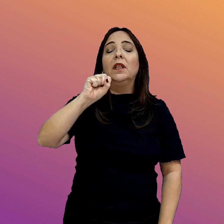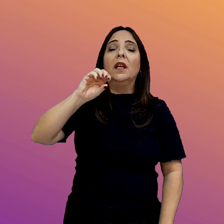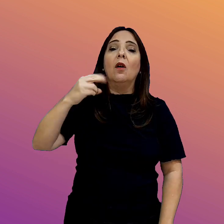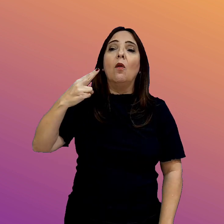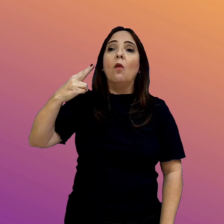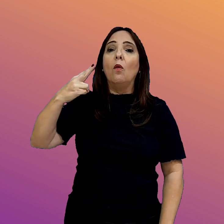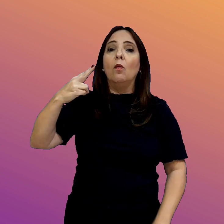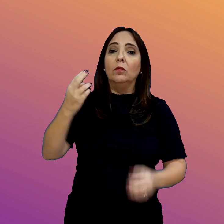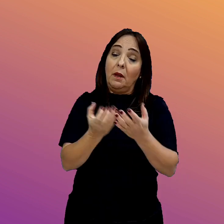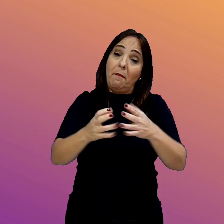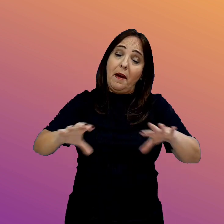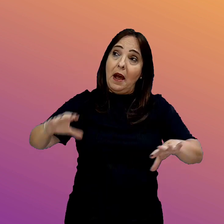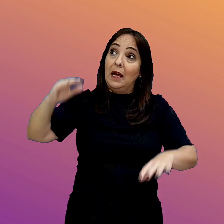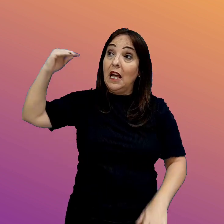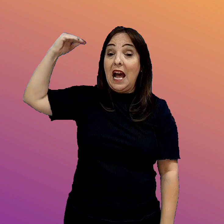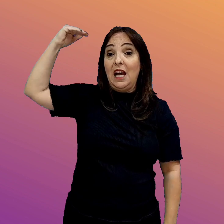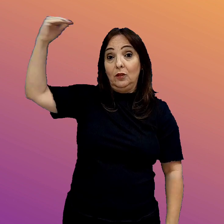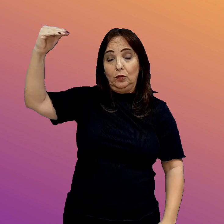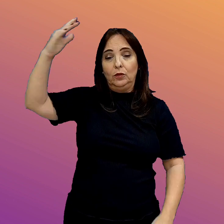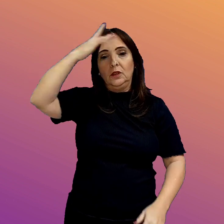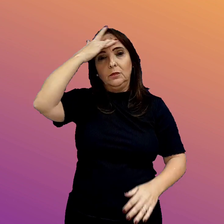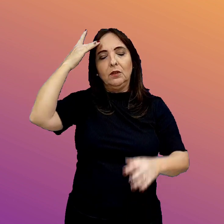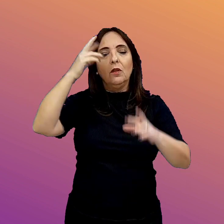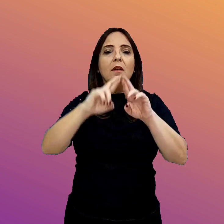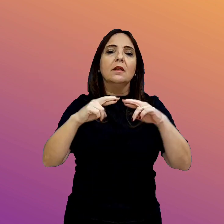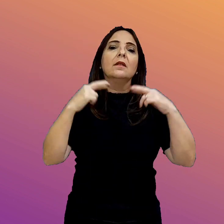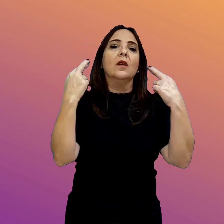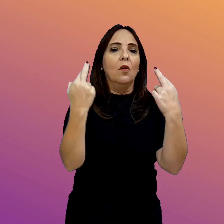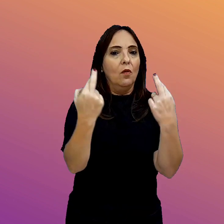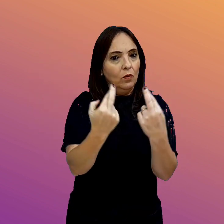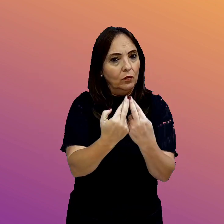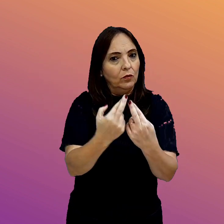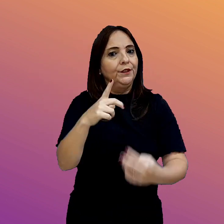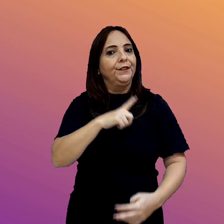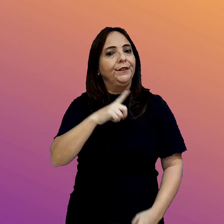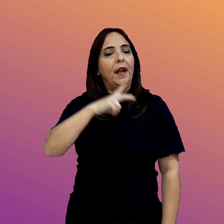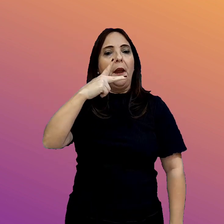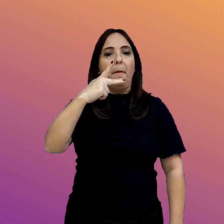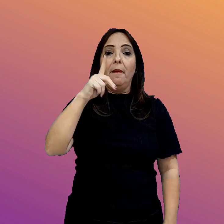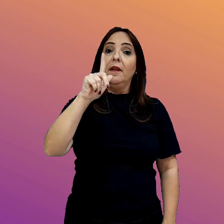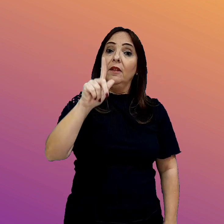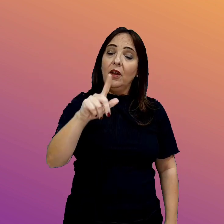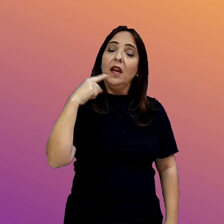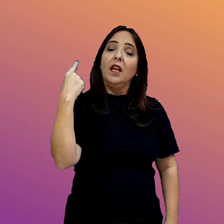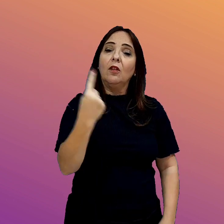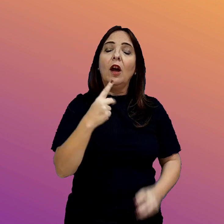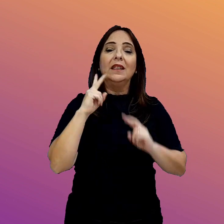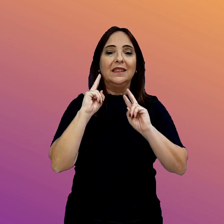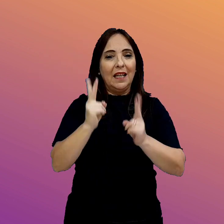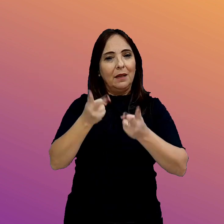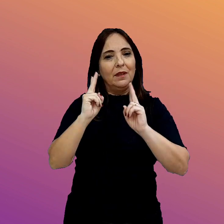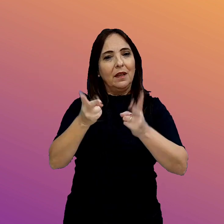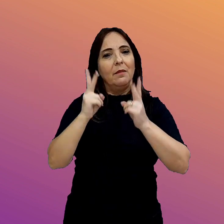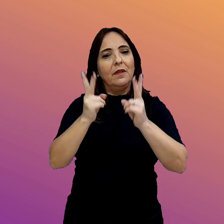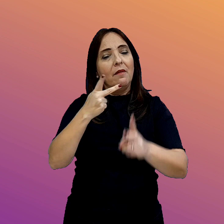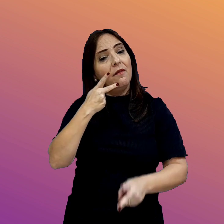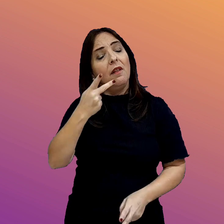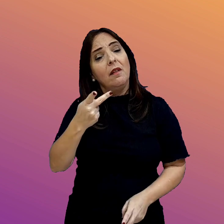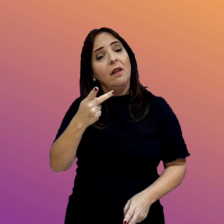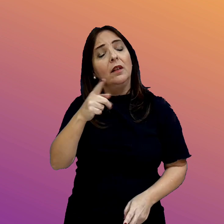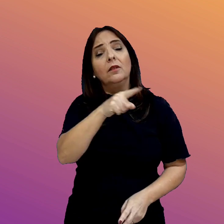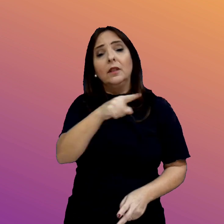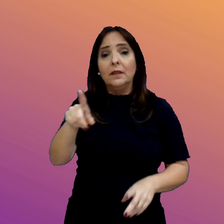elas se reúnem, elas têm célula, e a gente está sempre dizendo para elas, olha, vocês também são